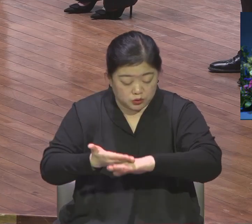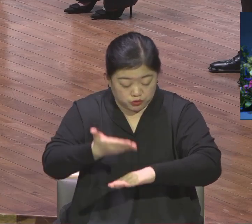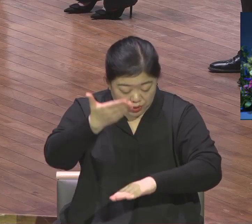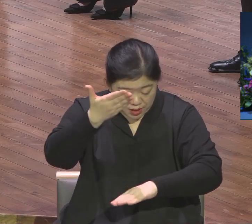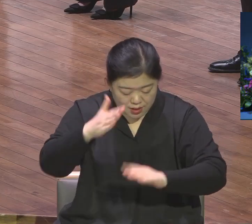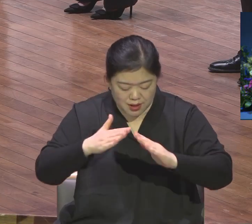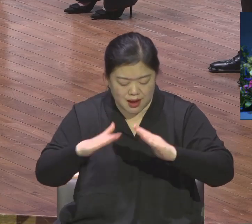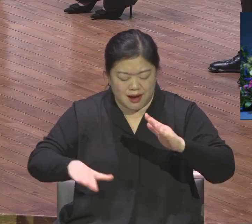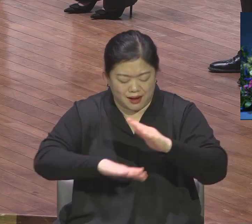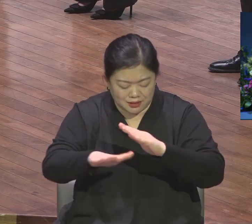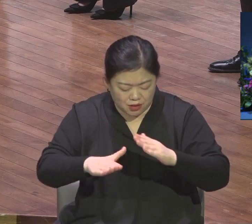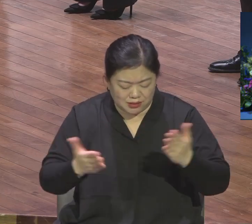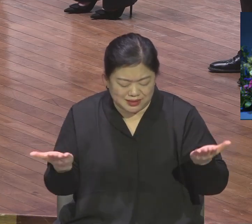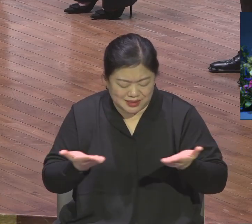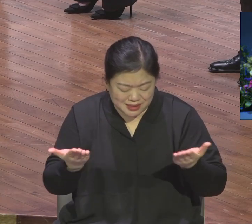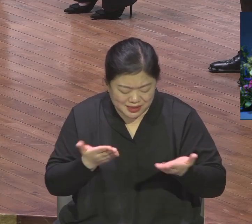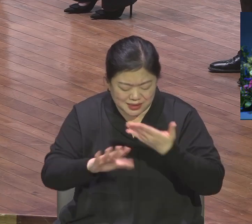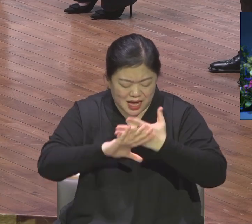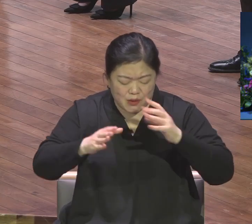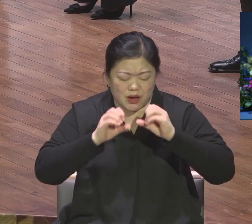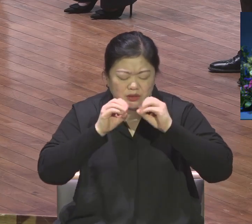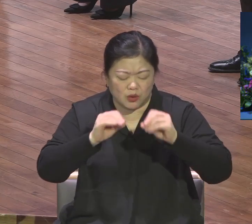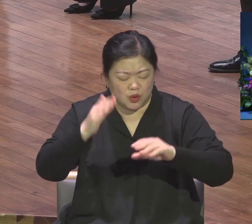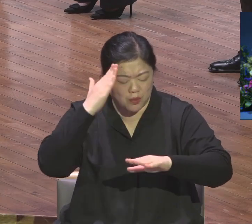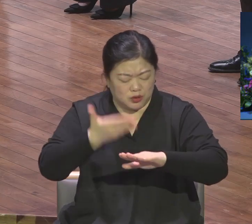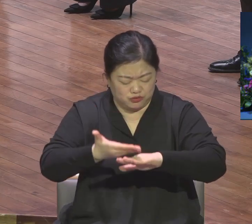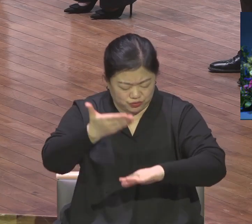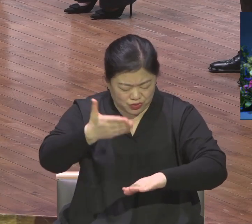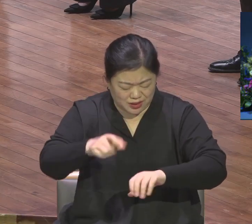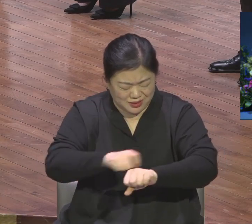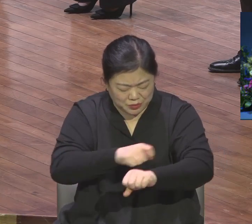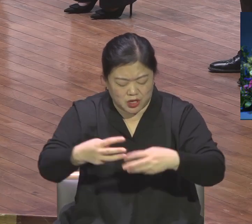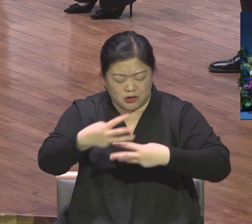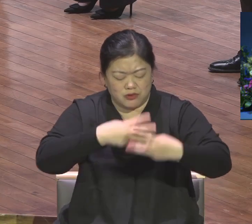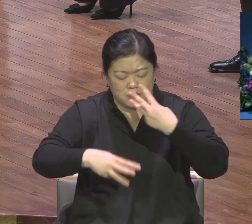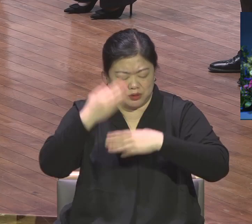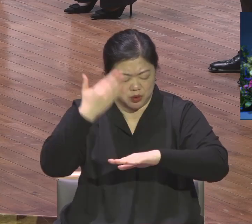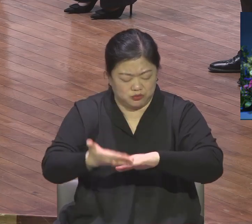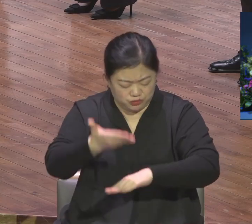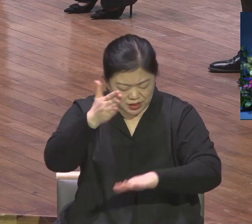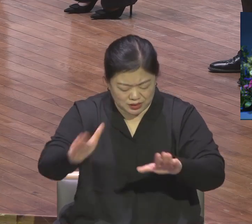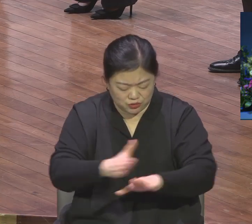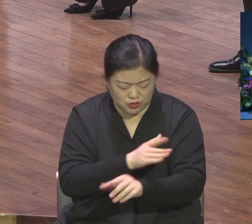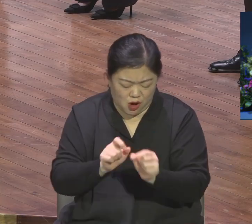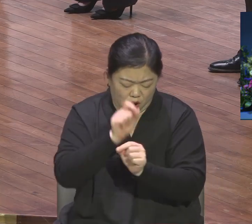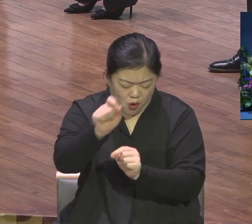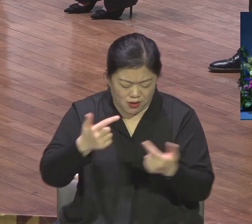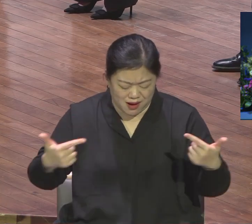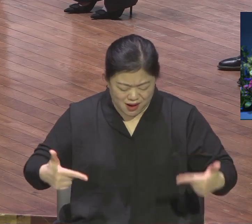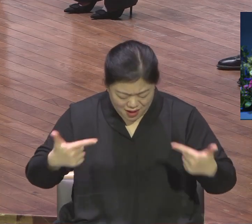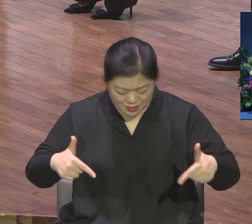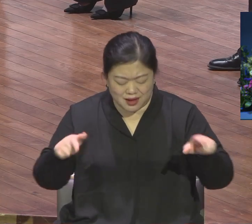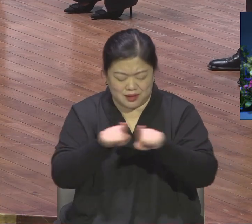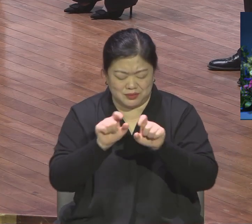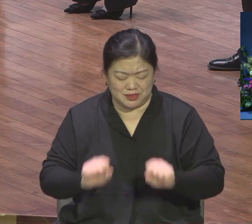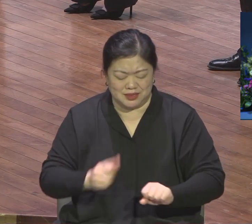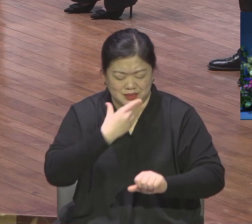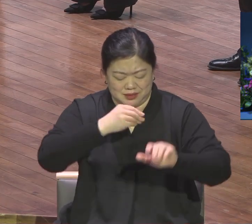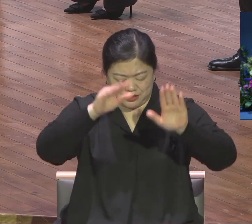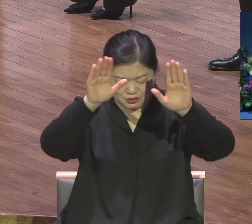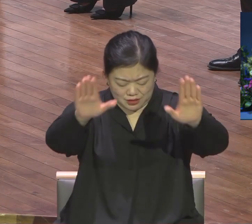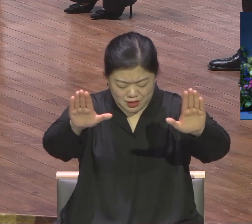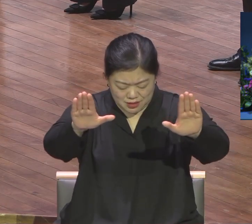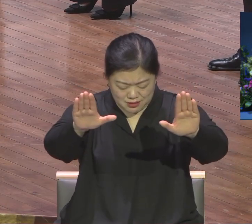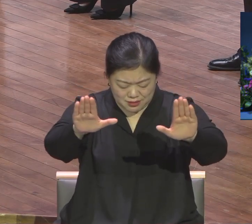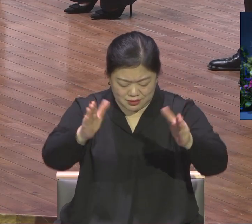이들의 가정과 생업과 선교 현장과 렘넌트들 머리 위에 이제부터 영원토록 항상 계실지어다. 아멘.